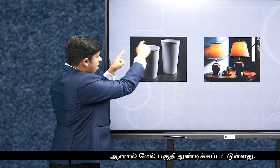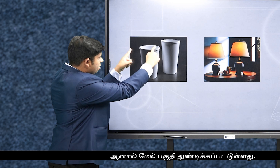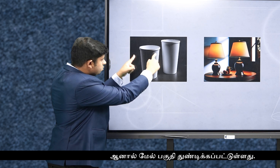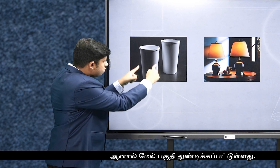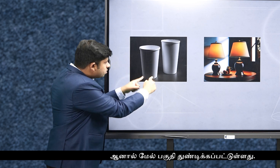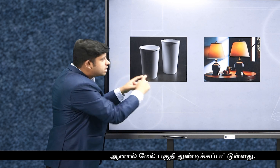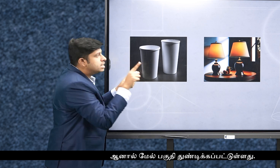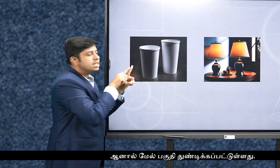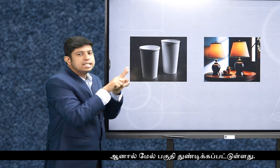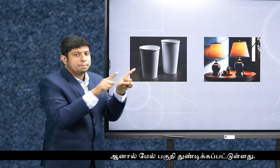துண்டிக்கப்பட்டுள்ளது.